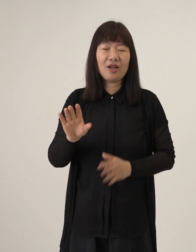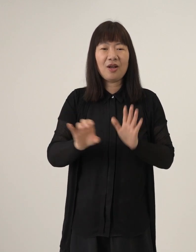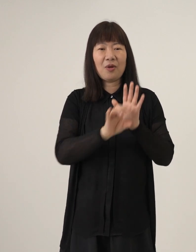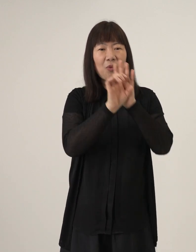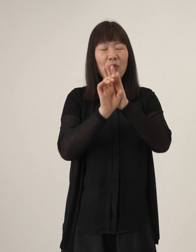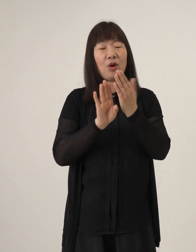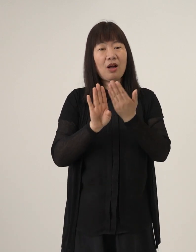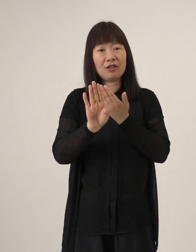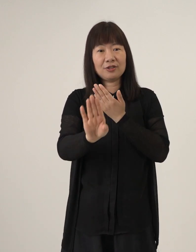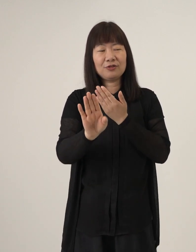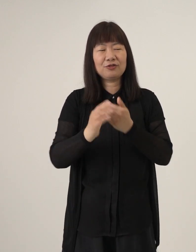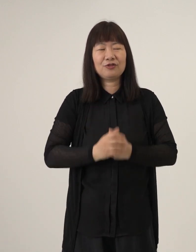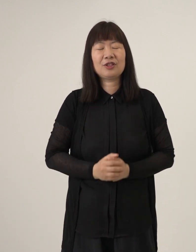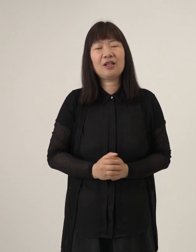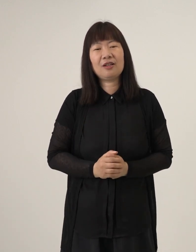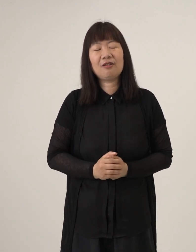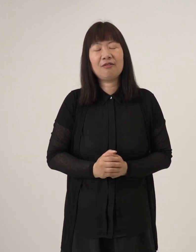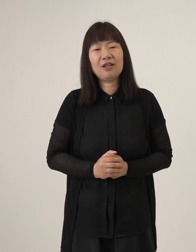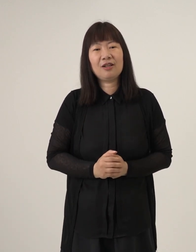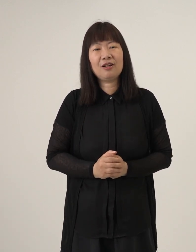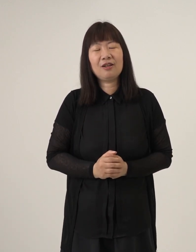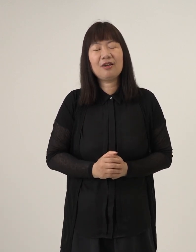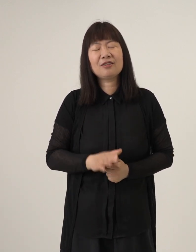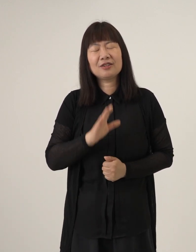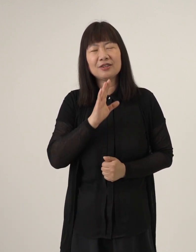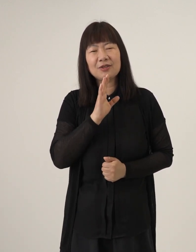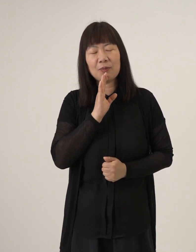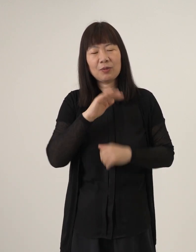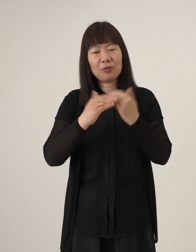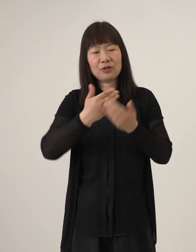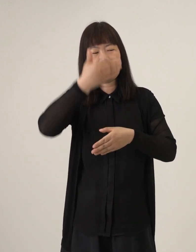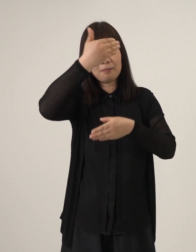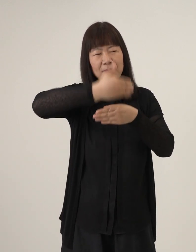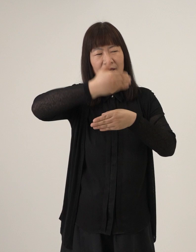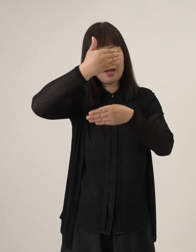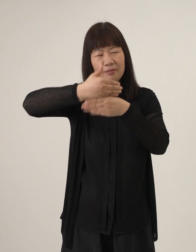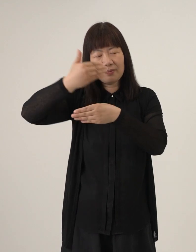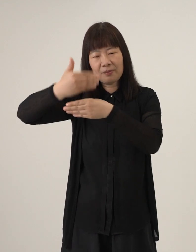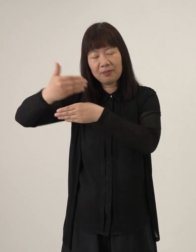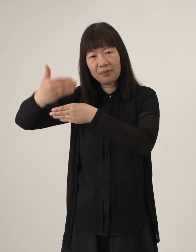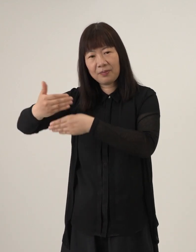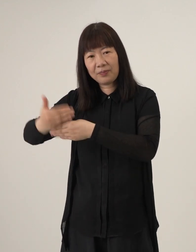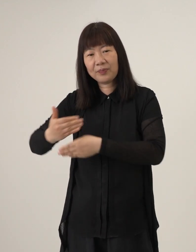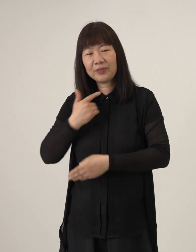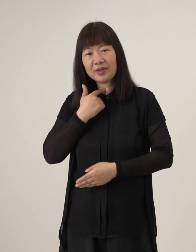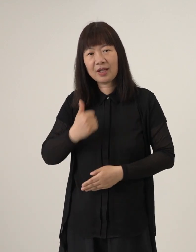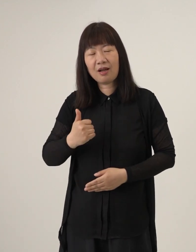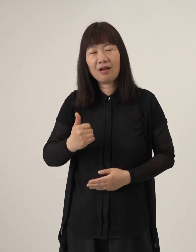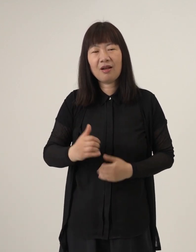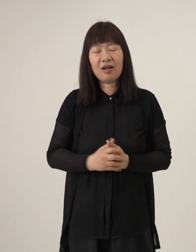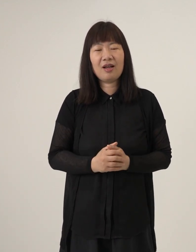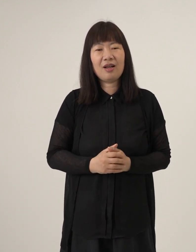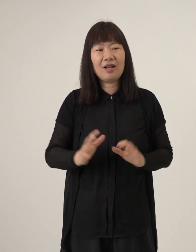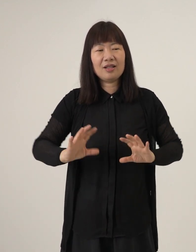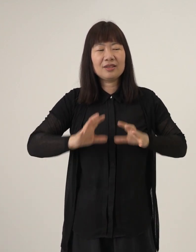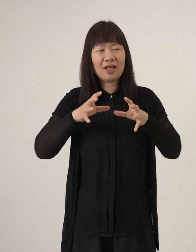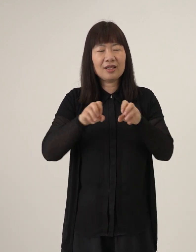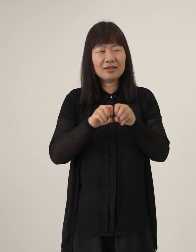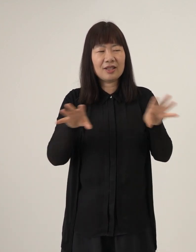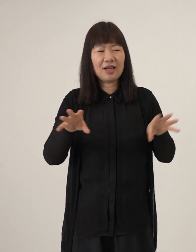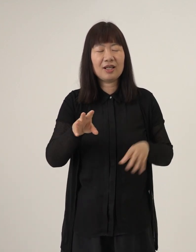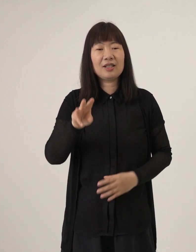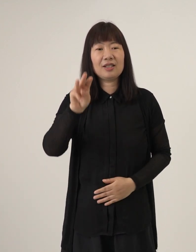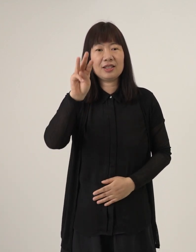코로나 이후에 그동안 전부 폐쇄되었던 우리 세계에 흩어져 있는